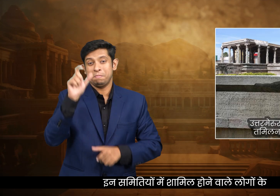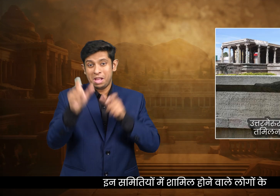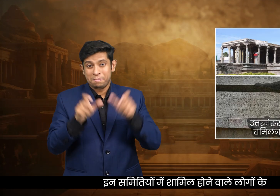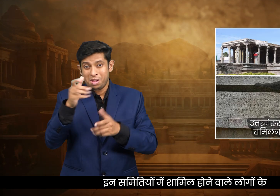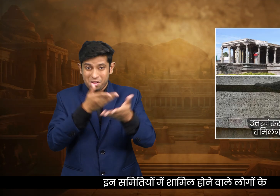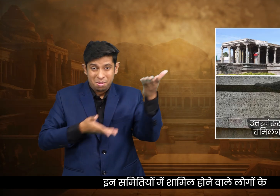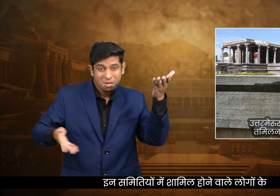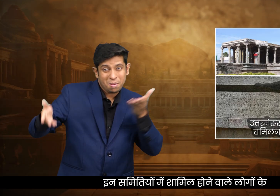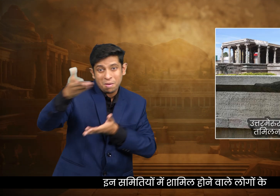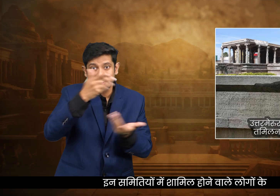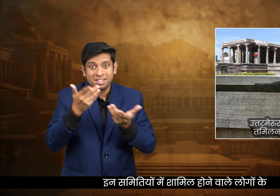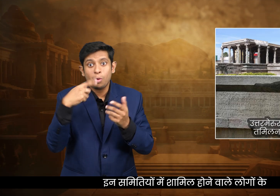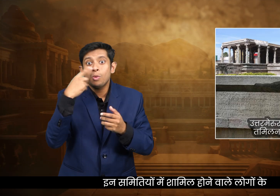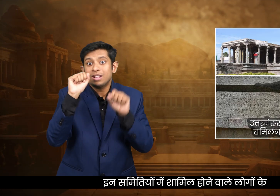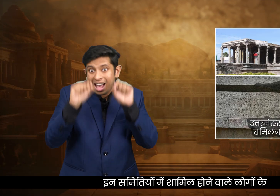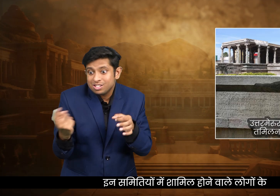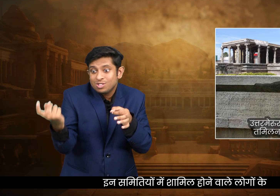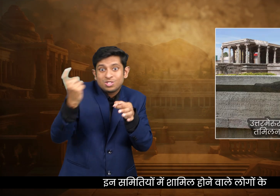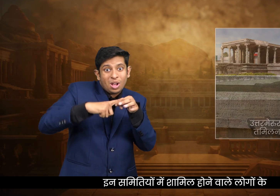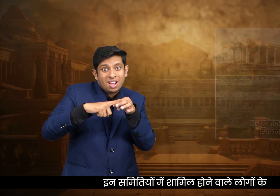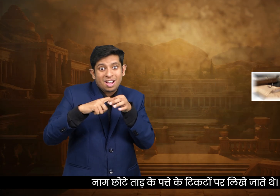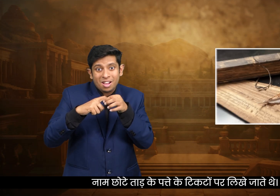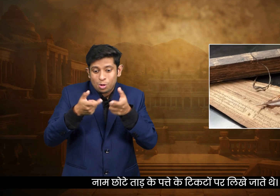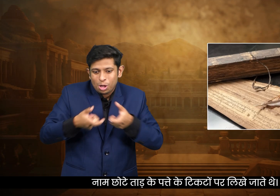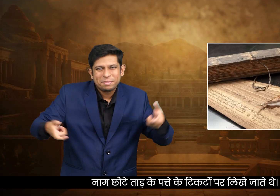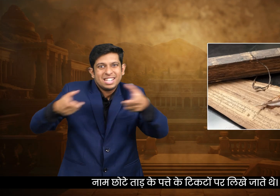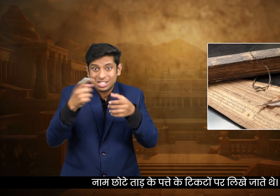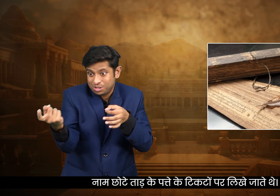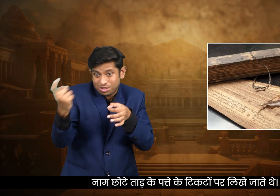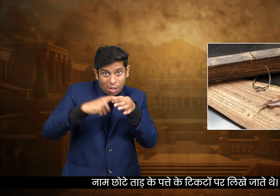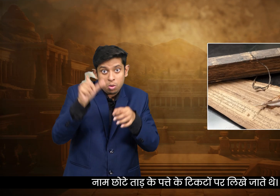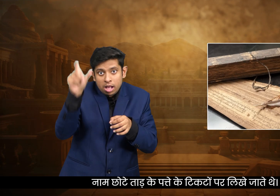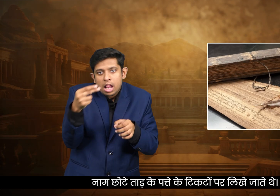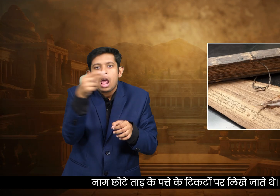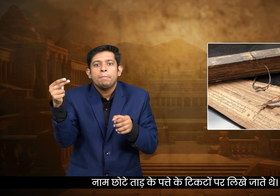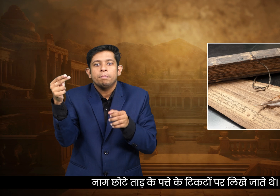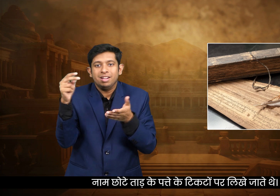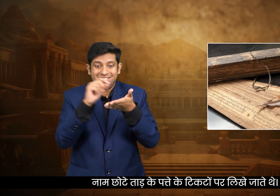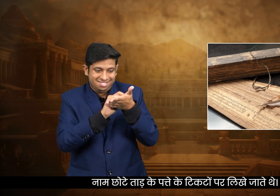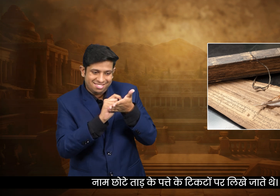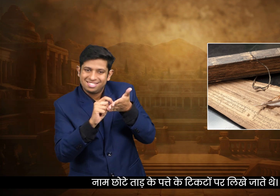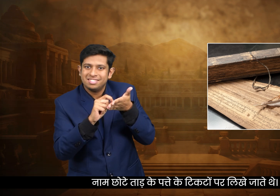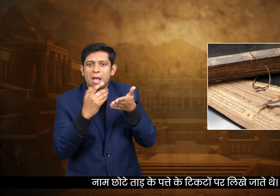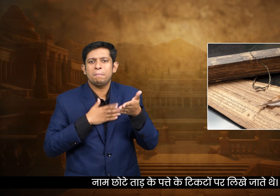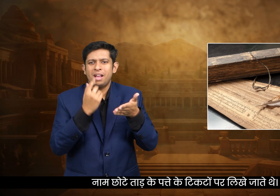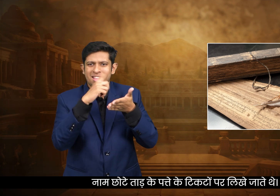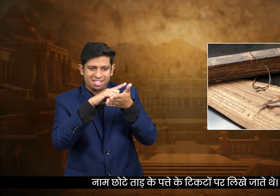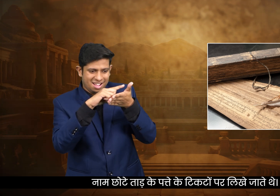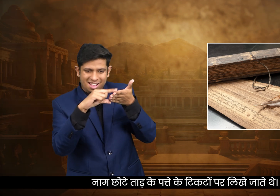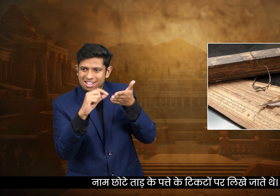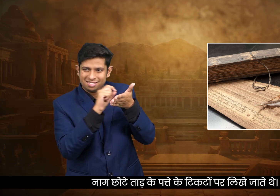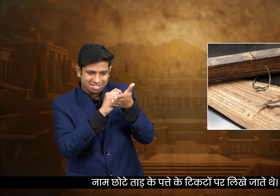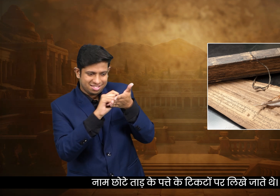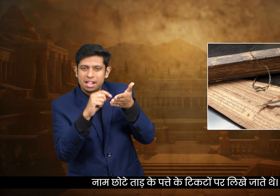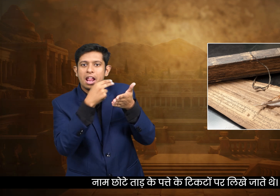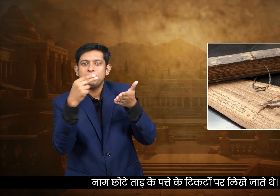इन समितियों में शामिल होने वाले लोगों के नाम छोटे ताड़ के पत्तों की टिकटों पर लिखा जाता था।